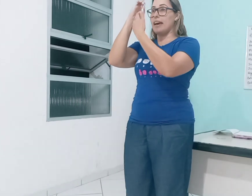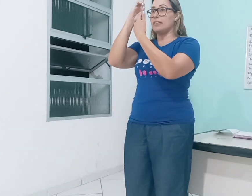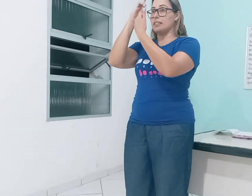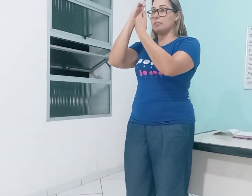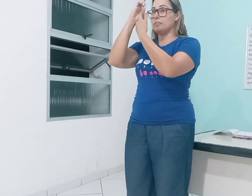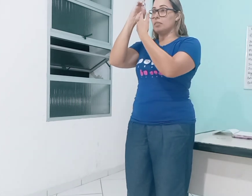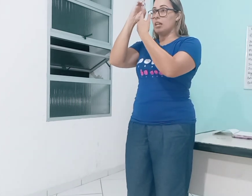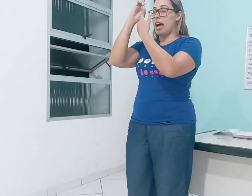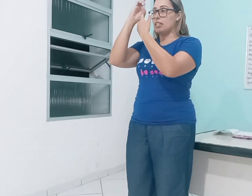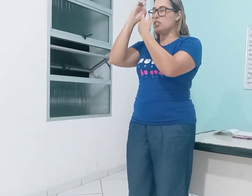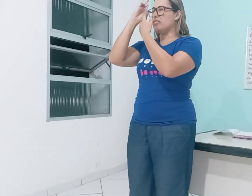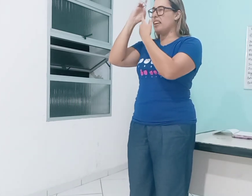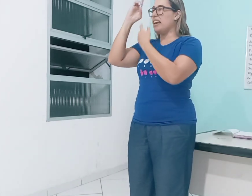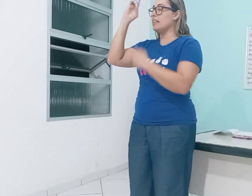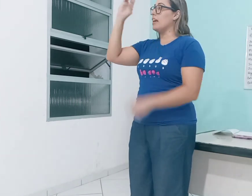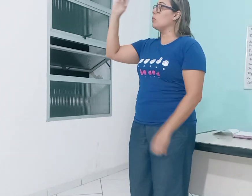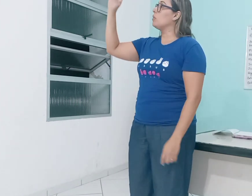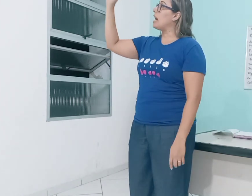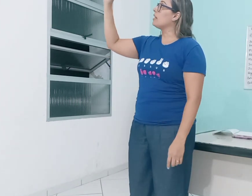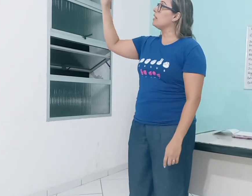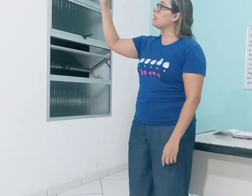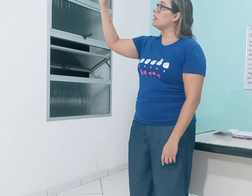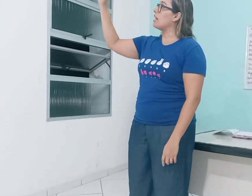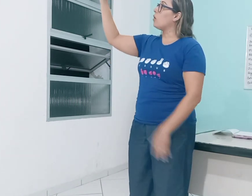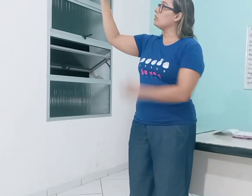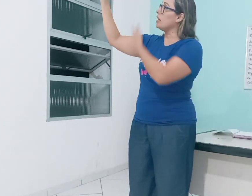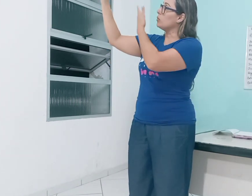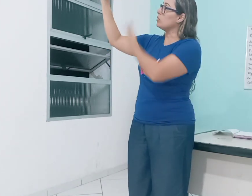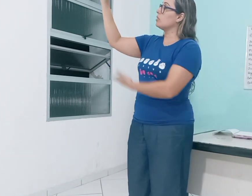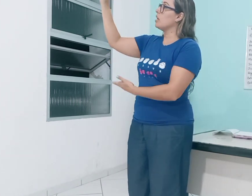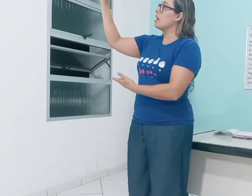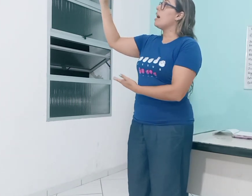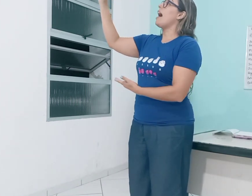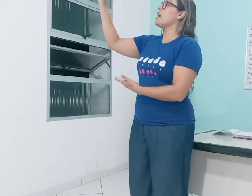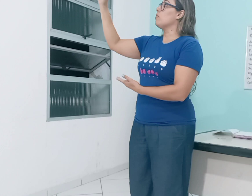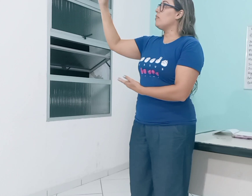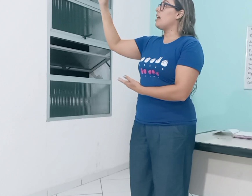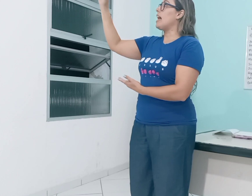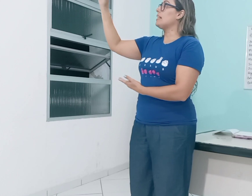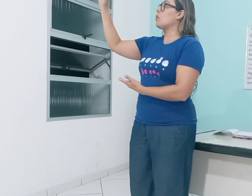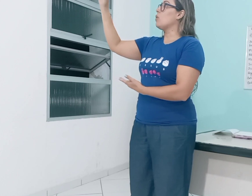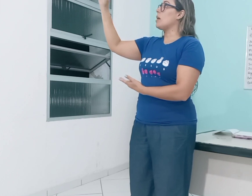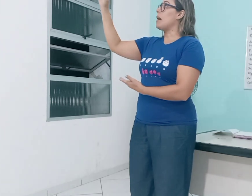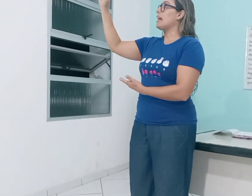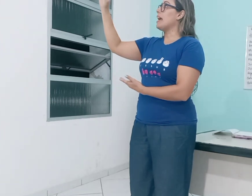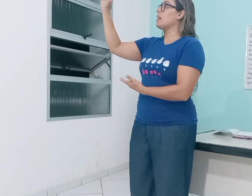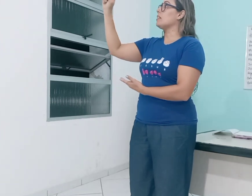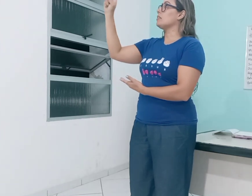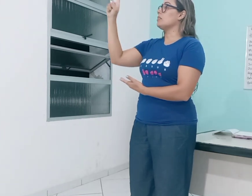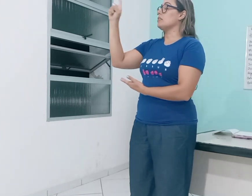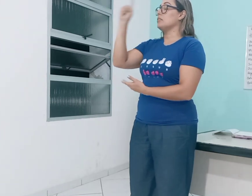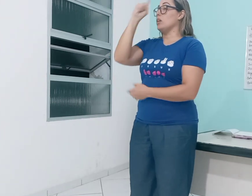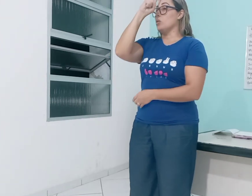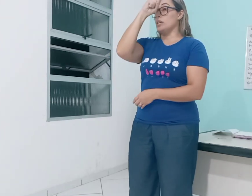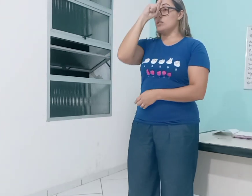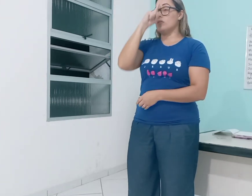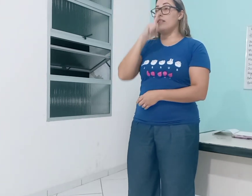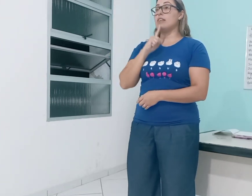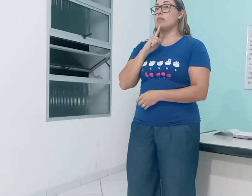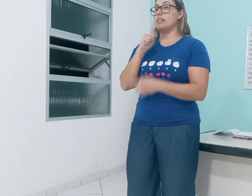aberta. A gente vê, né, o buraquinho aqui e tal, Deus. Aí eu vou falar da cor amarela, que eu risco e faço esse